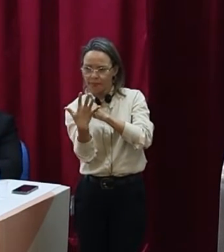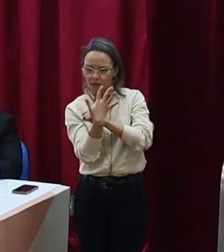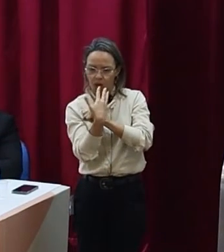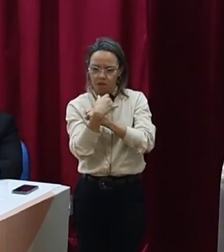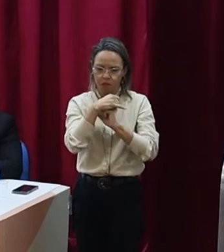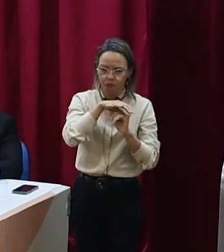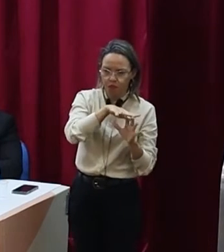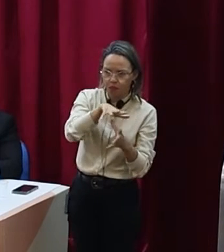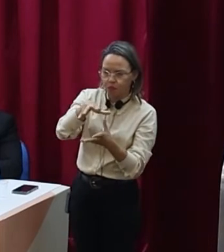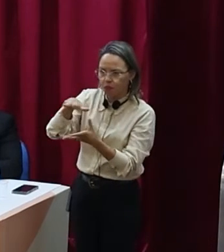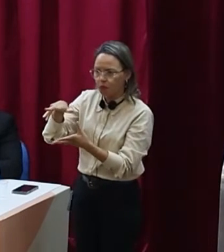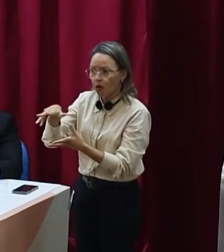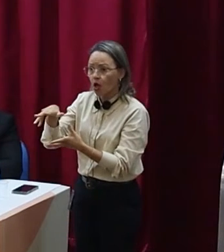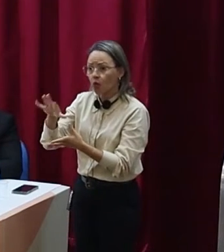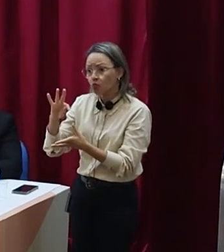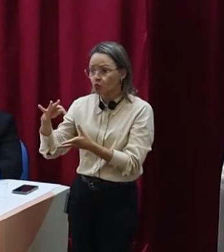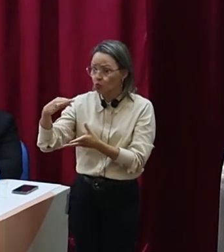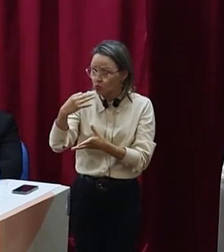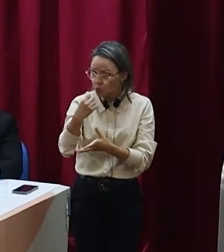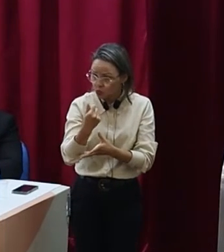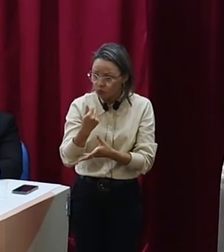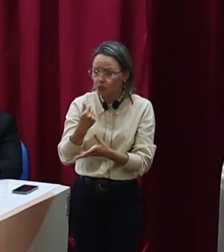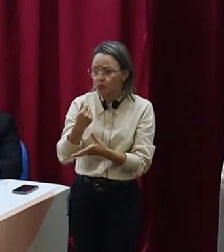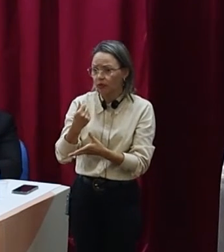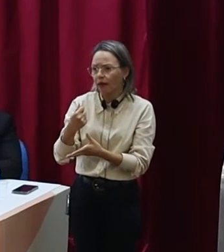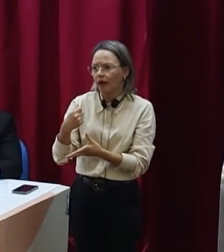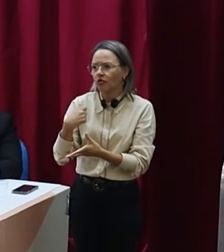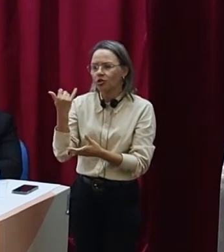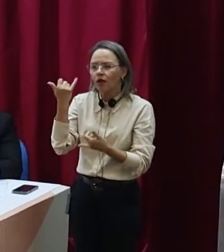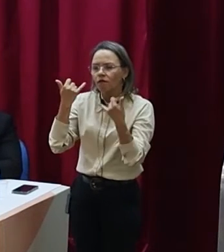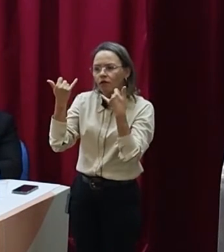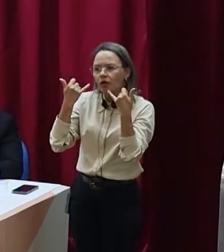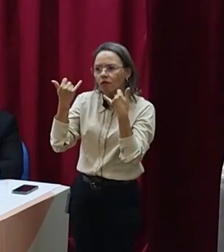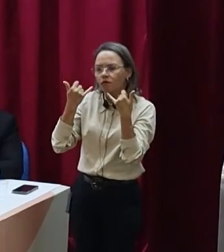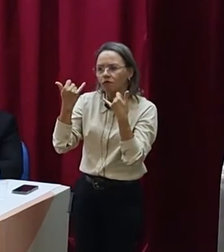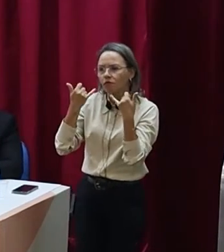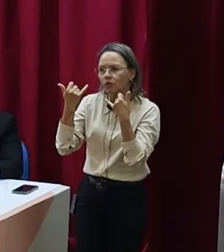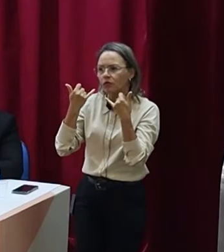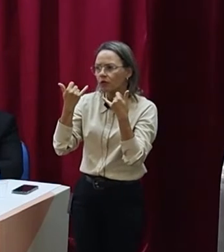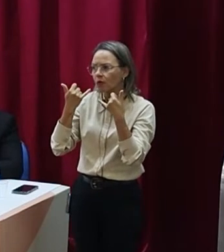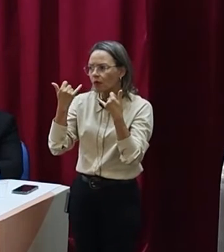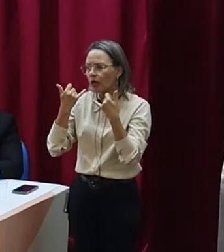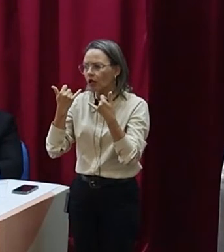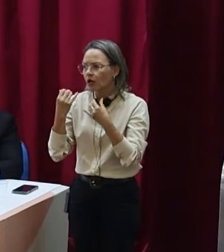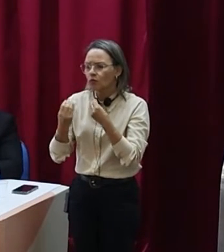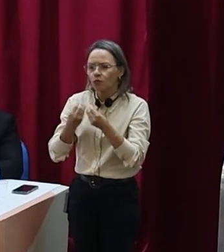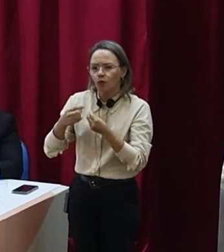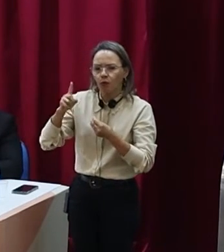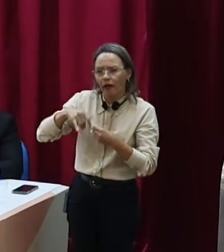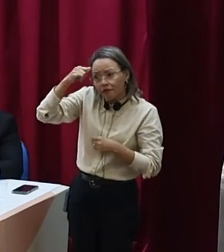Covid-19, quando todos nós, de alguma forma, recebemos informações sobre as formas